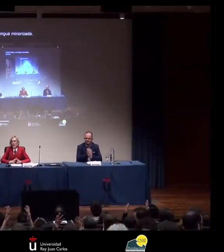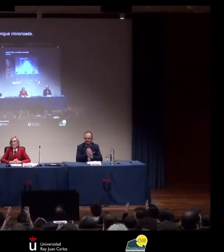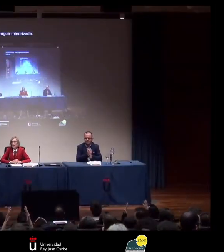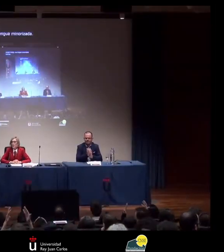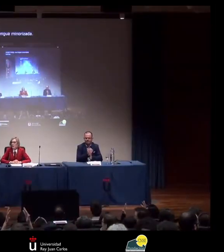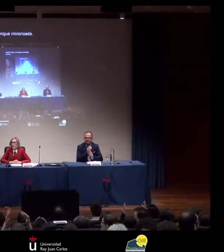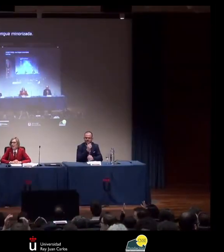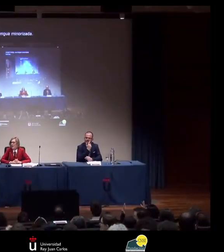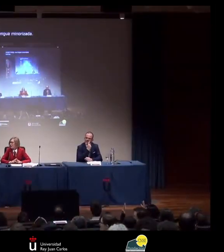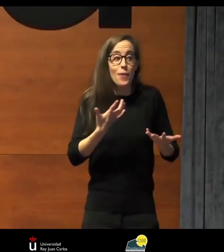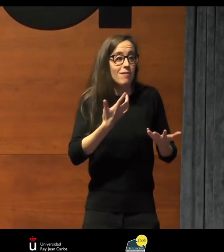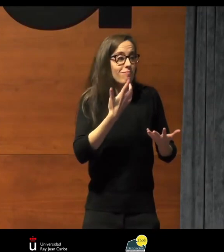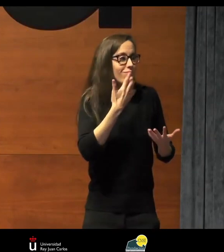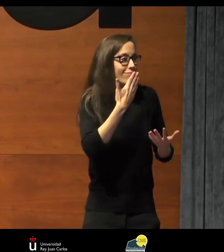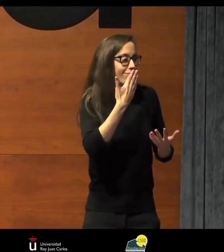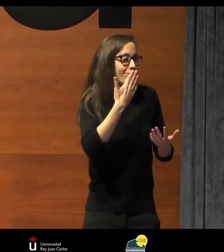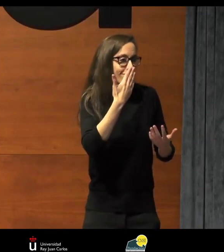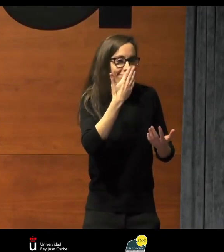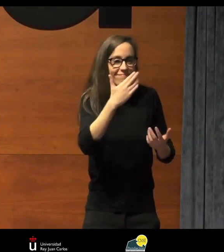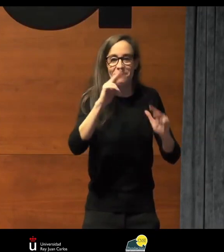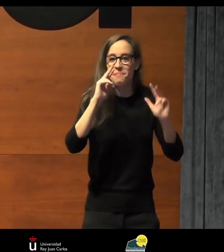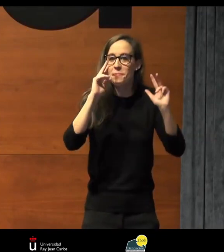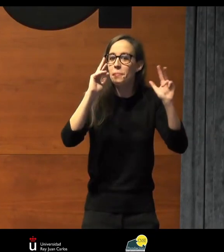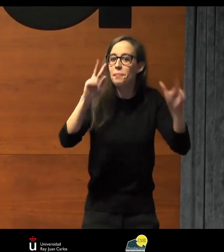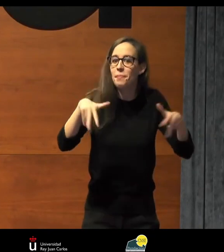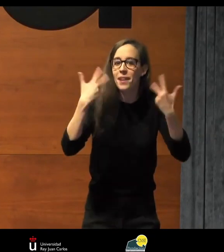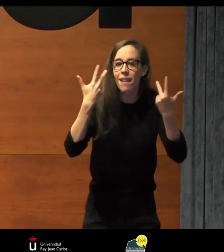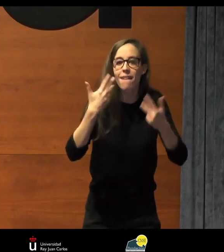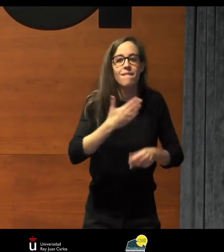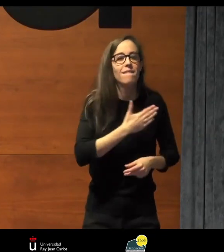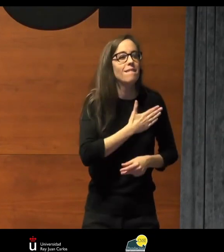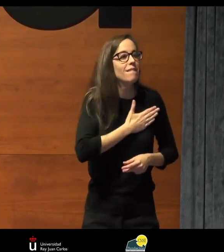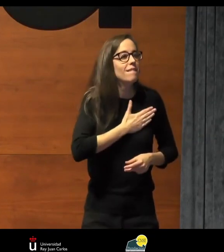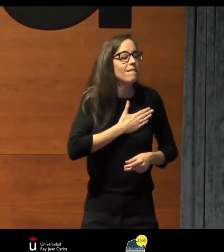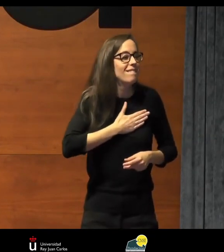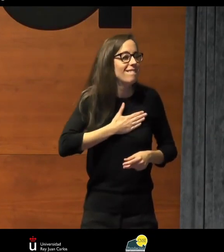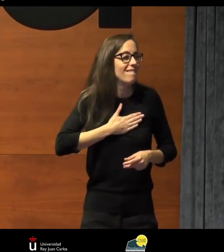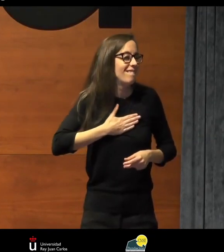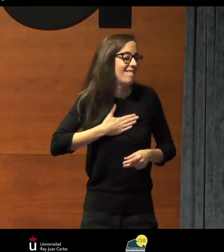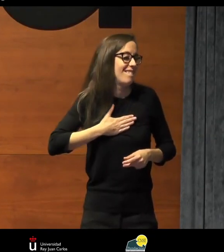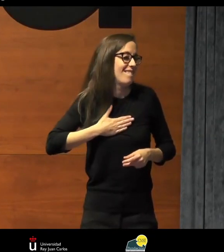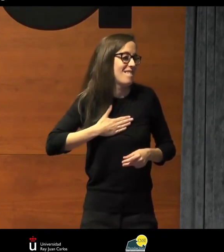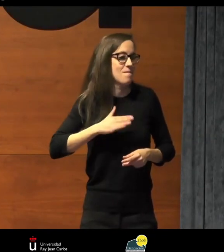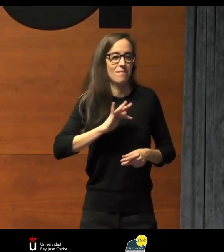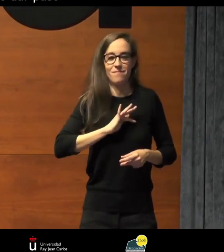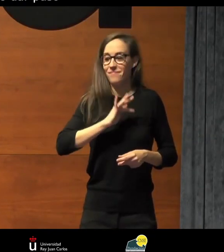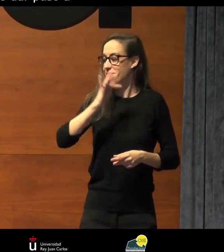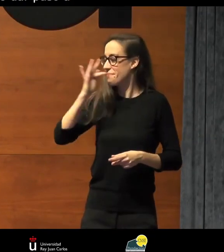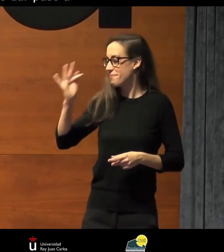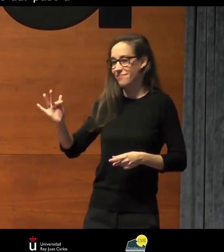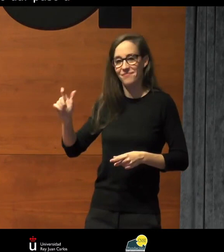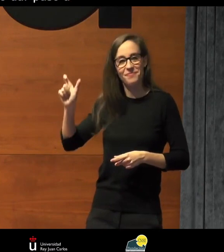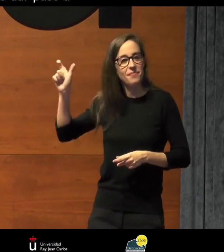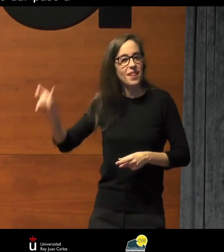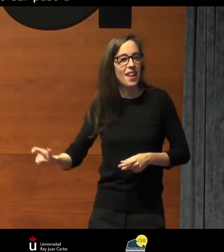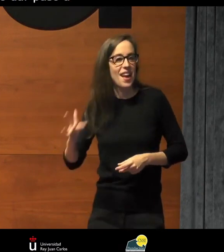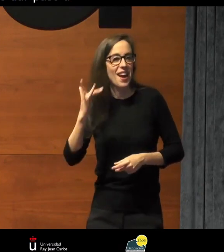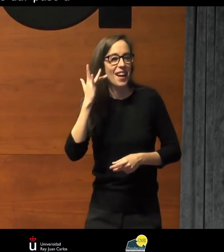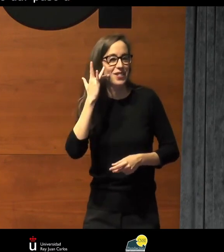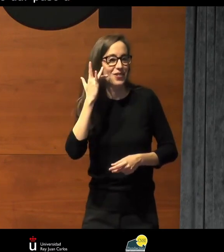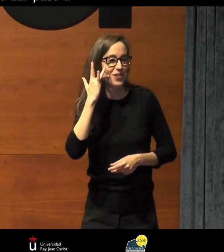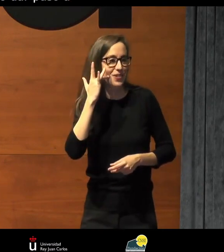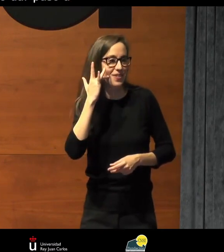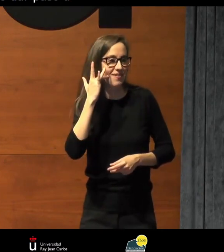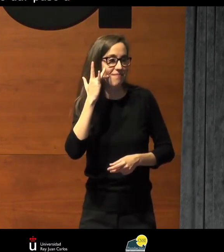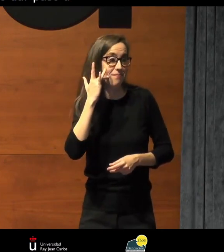Y ahora, si me permiten, quiero dar paso a Jesús para que